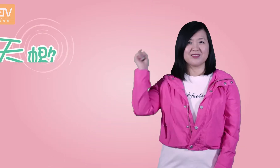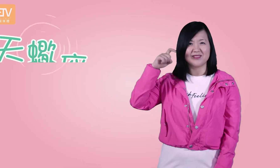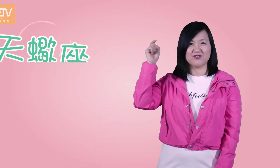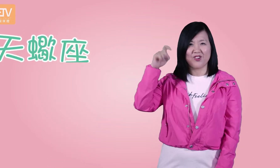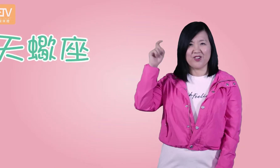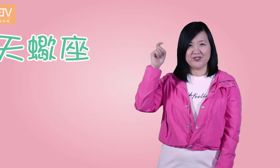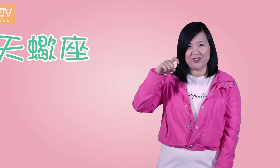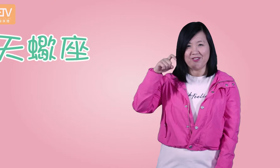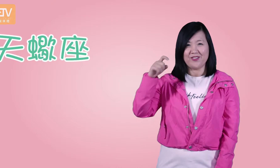天蝎座，